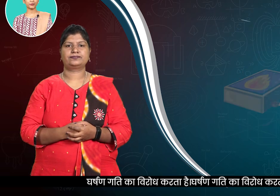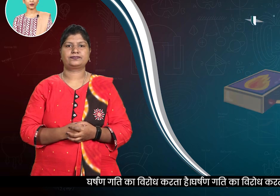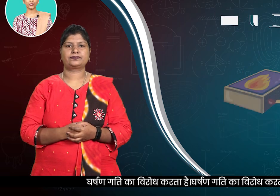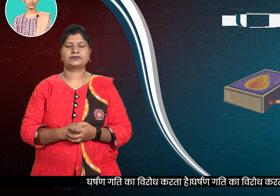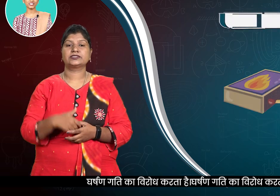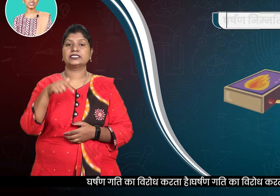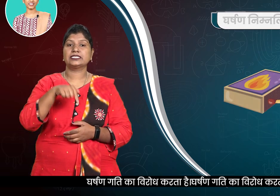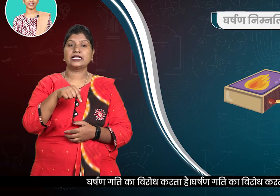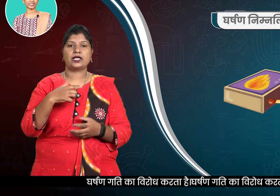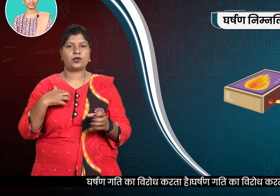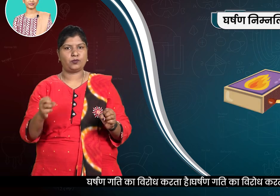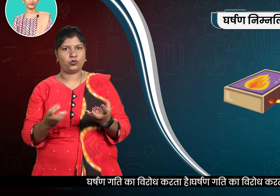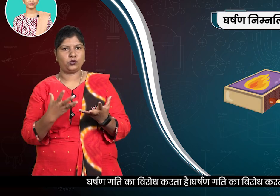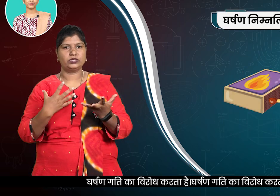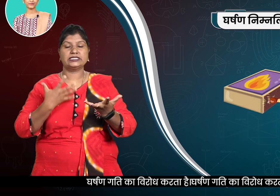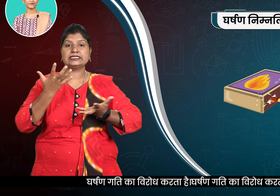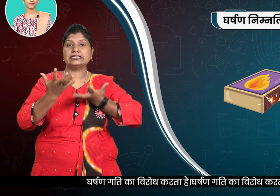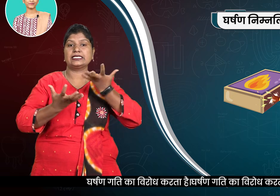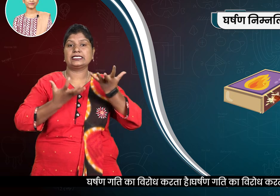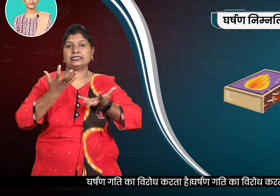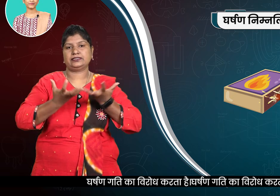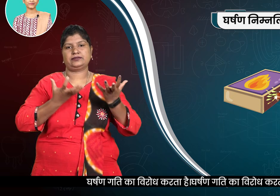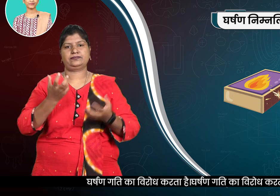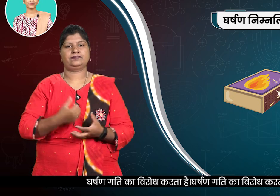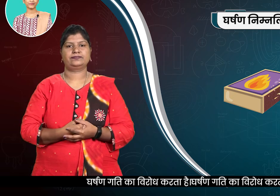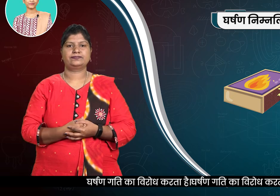ये गर्मी पैदा करता है